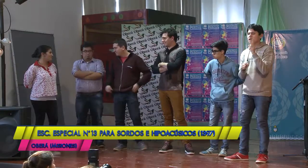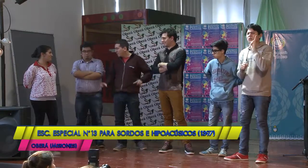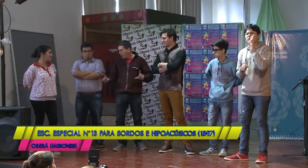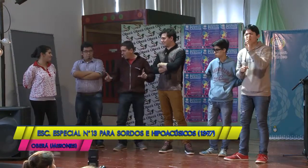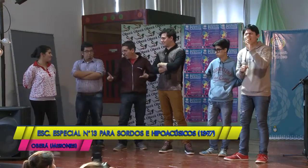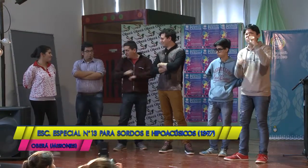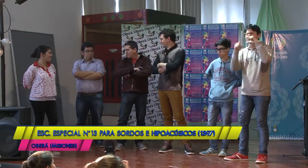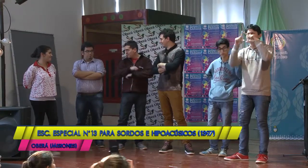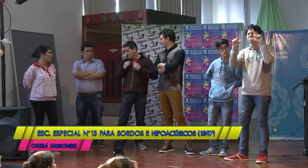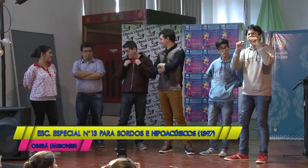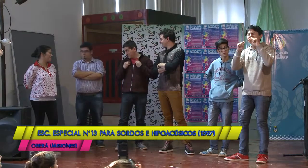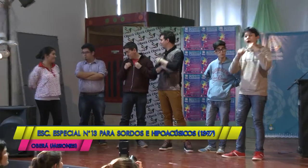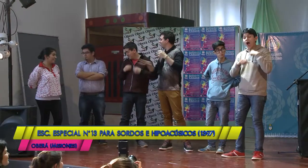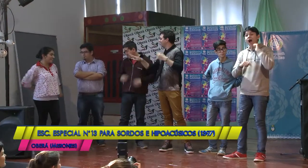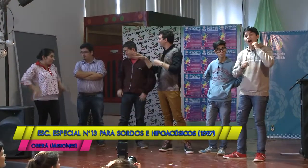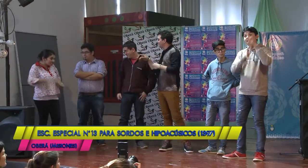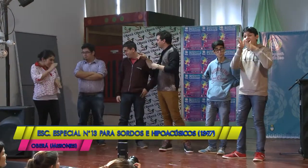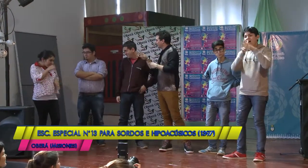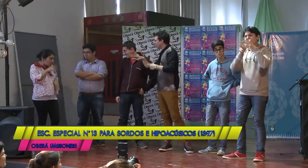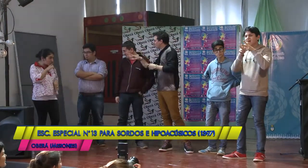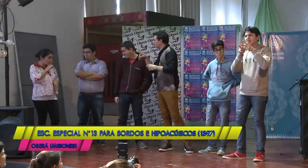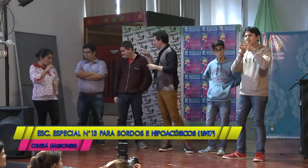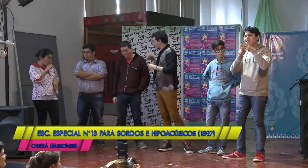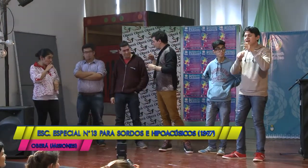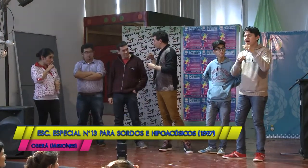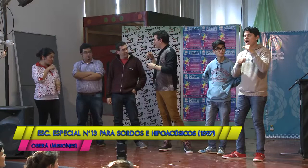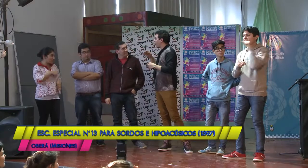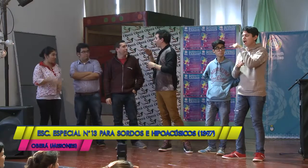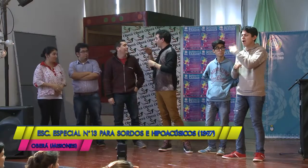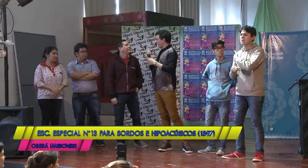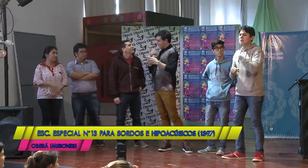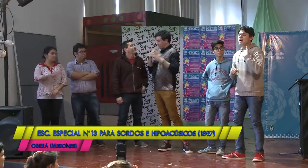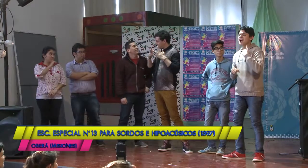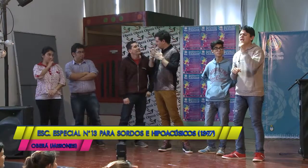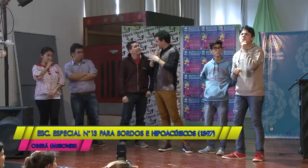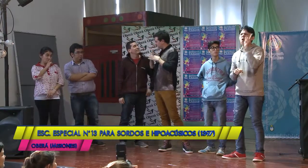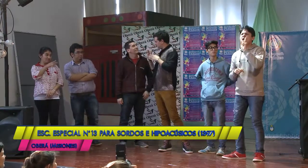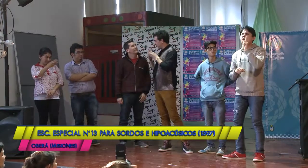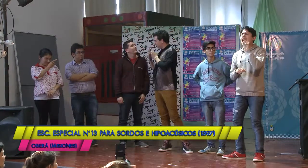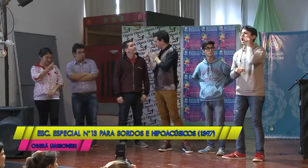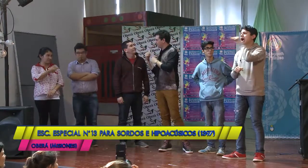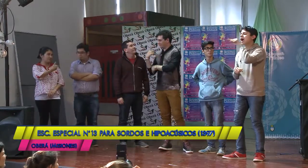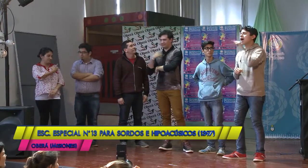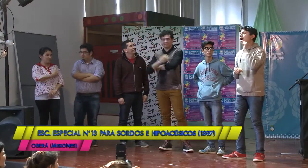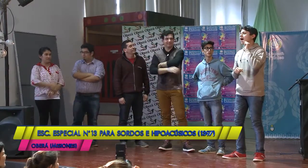en general, al ver los canales, nos parece muy lindo que haya intérprete. Pero, en